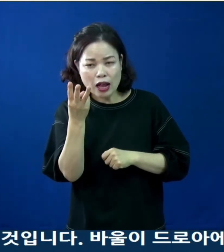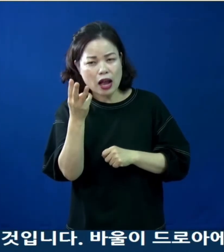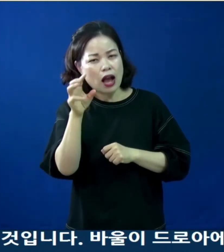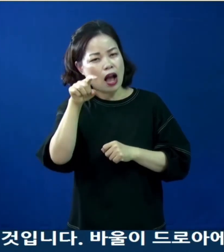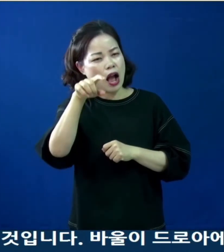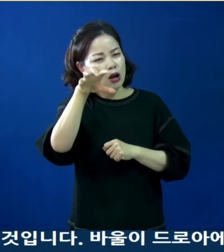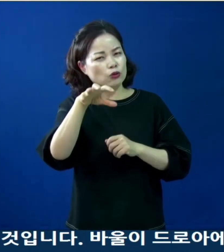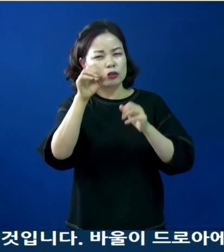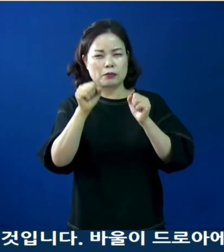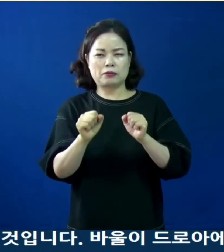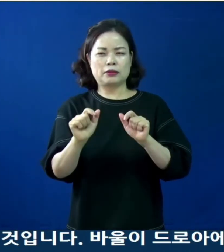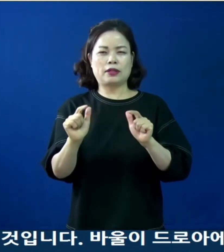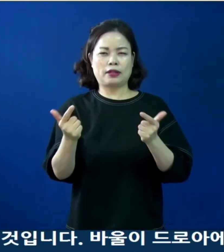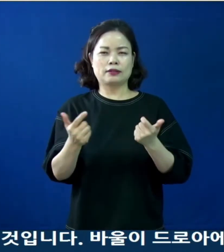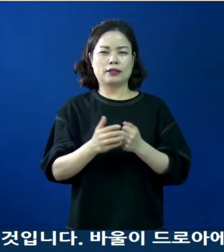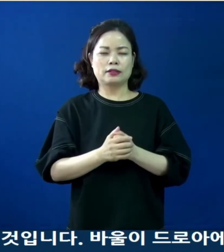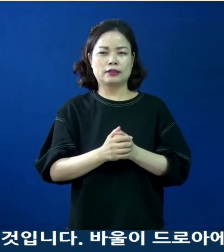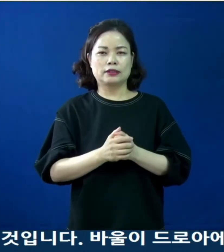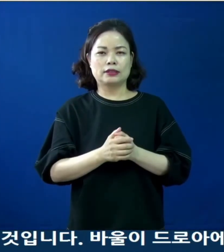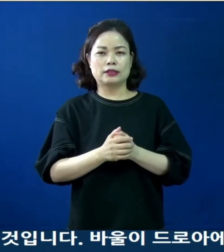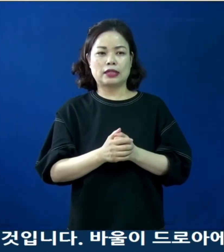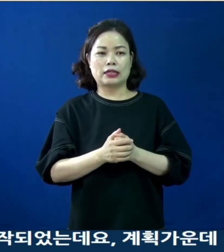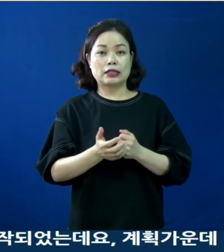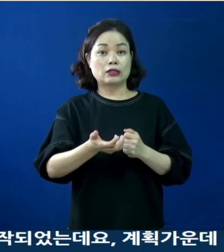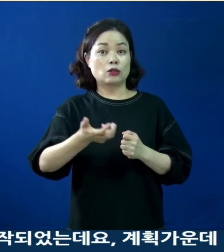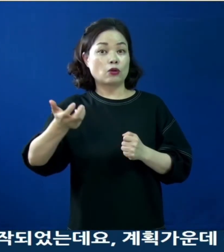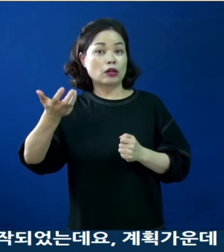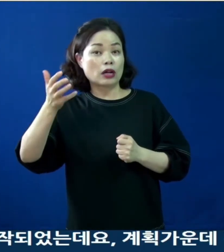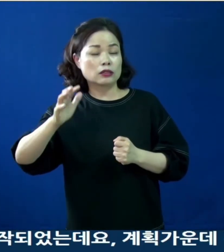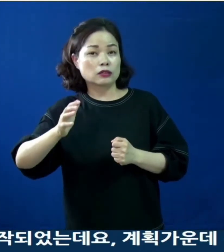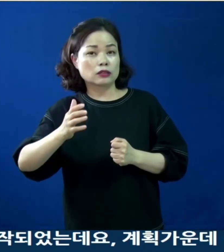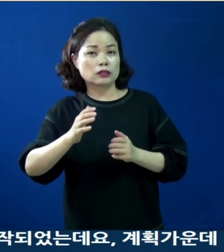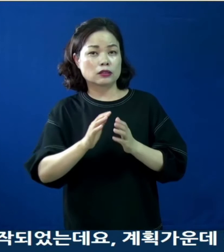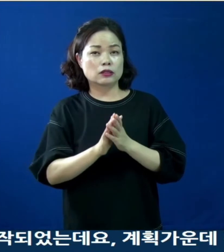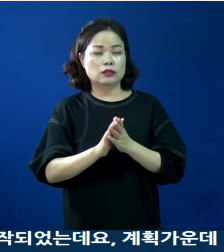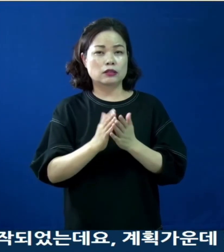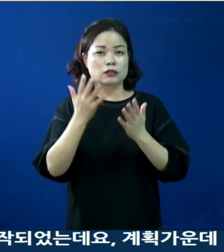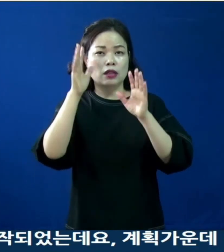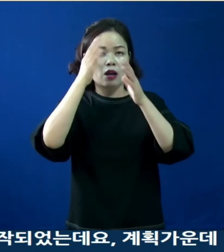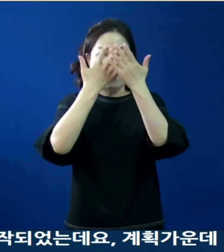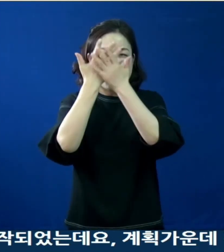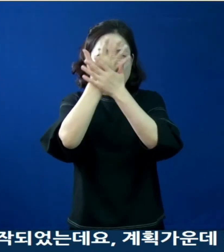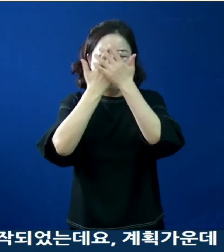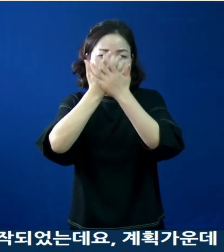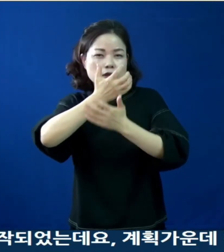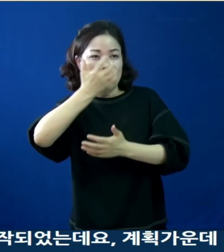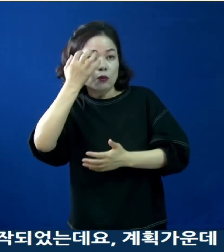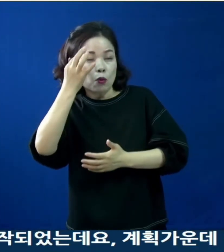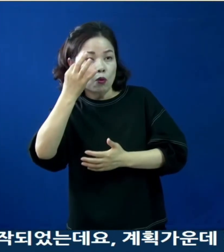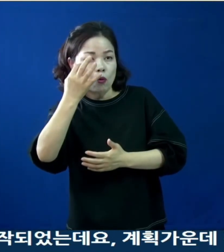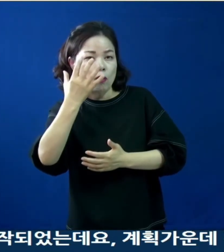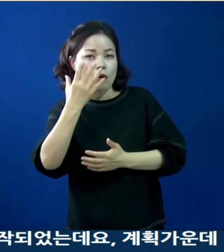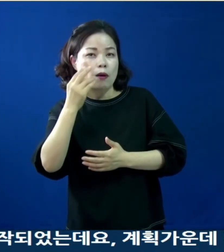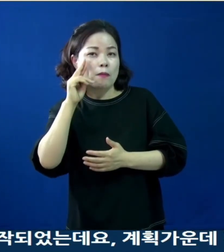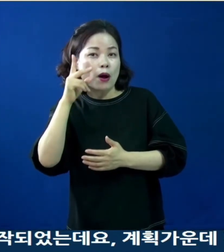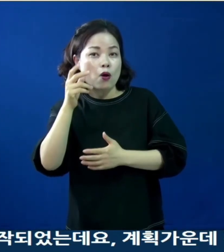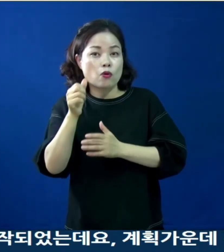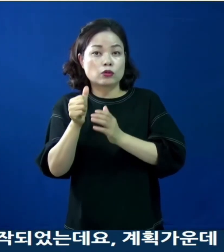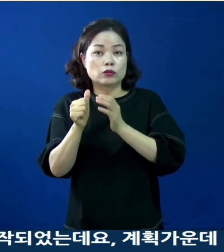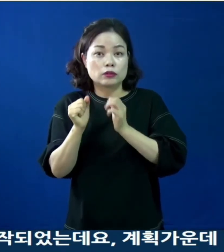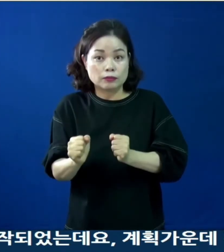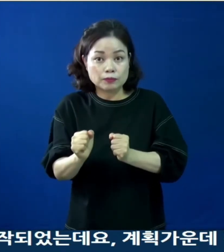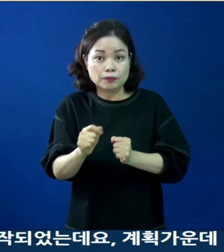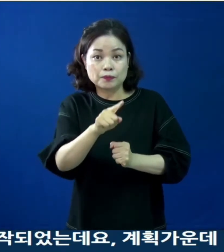건데 머무르지 않았던 것 같아요. 그래서 바울이 이제 떠날까 하는데 환상이 딱 나타나서 바울을 붙들어 놓은 거예요. 그러니까